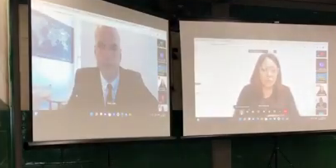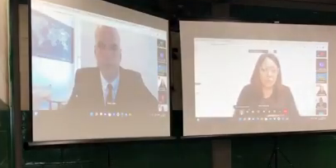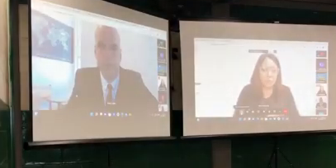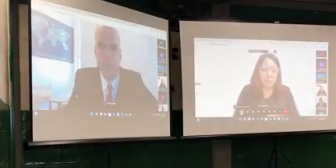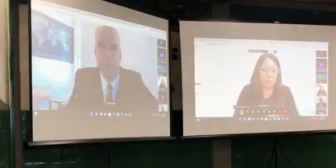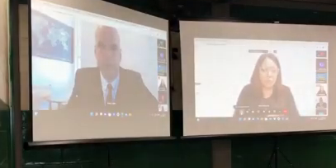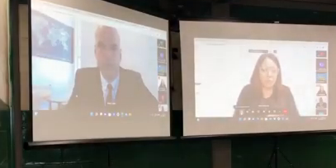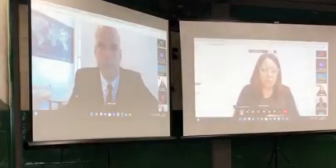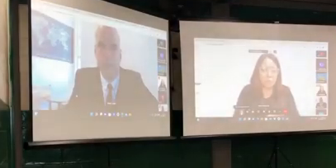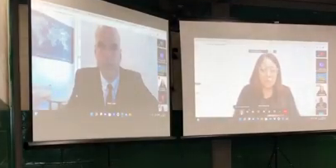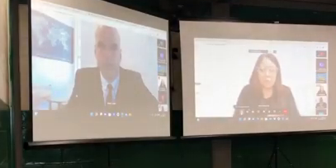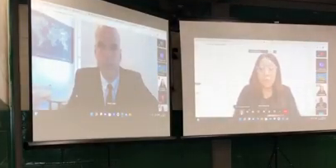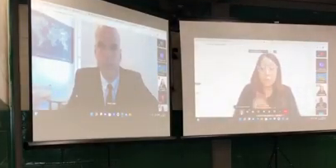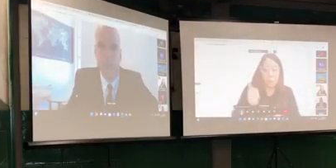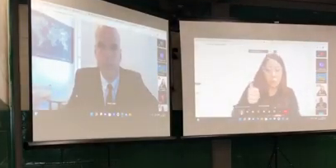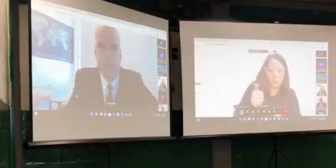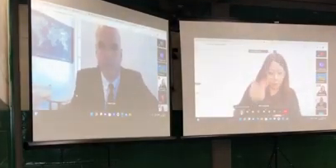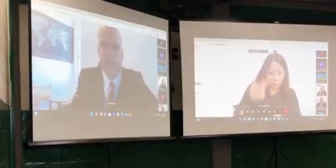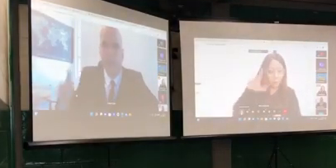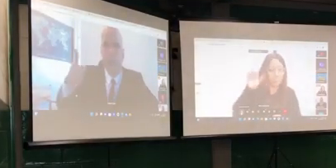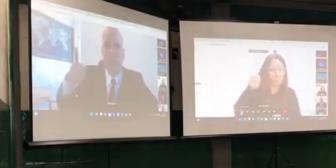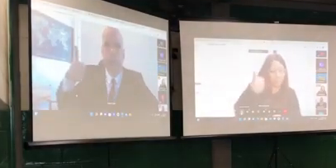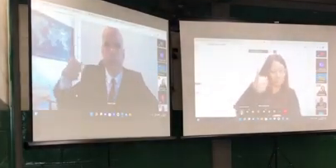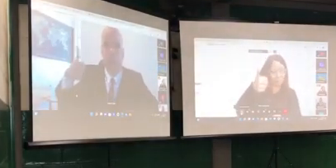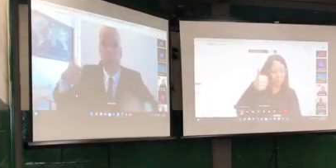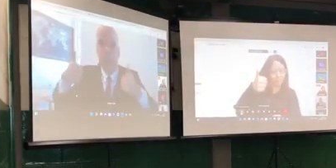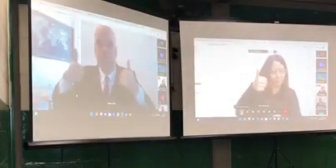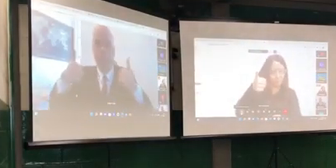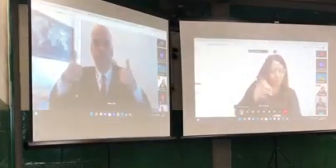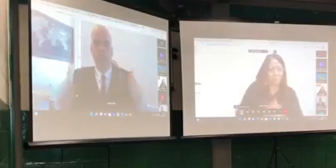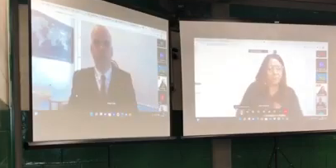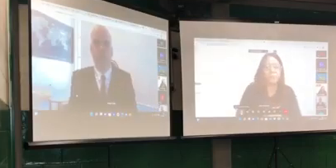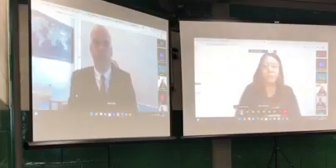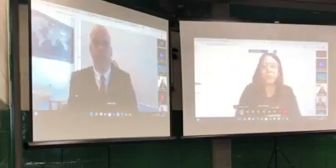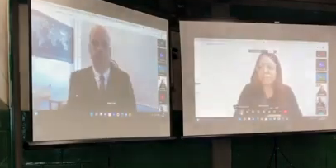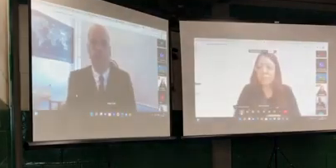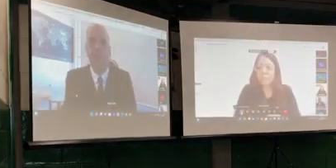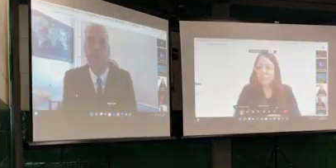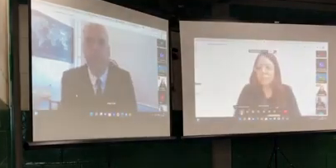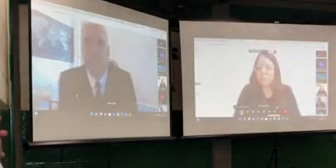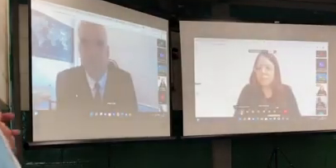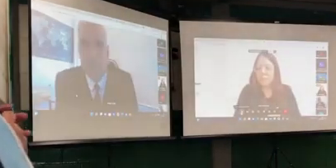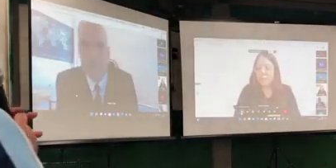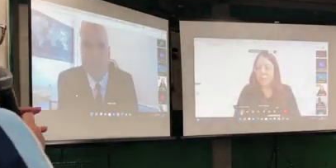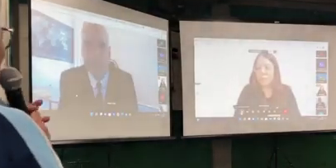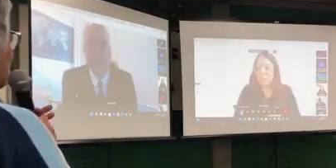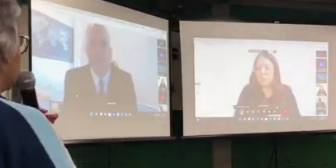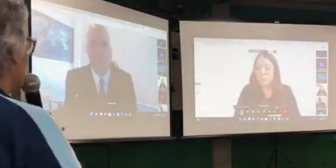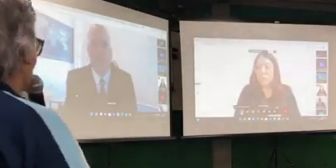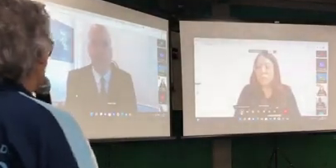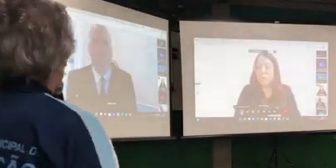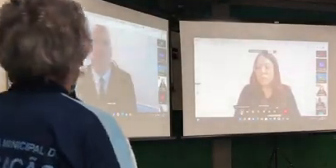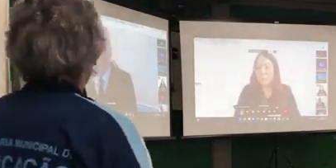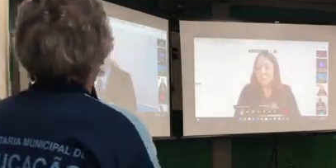Aline, conseguindo me ouvir, Dr. Jorge? Tá bom. Então, quero